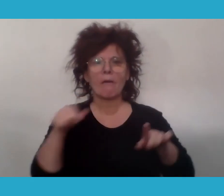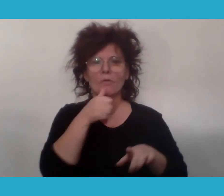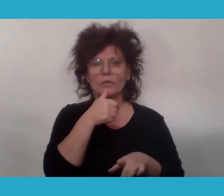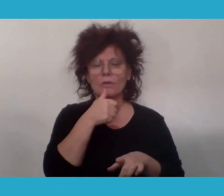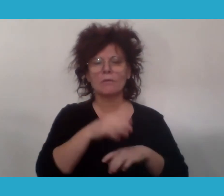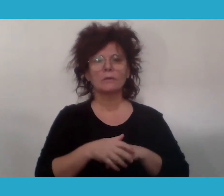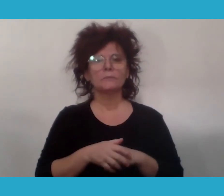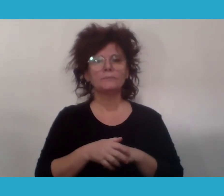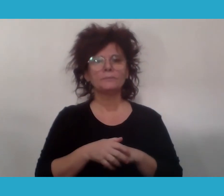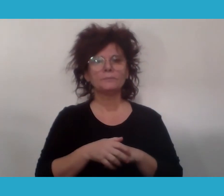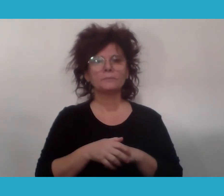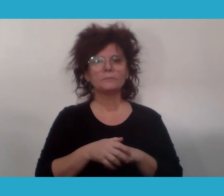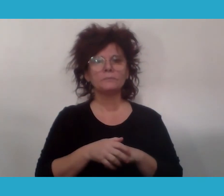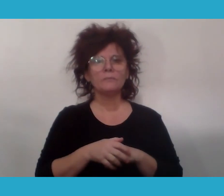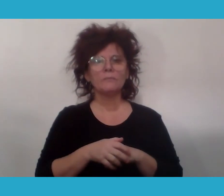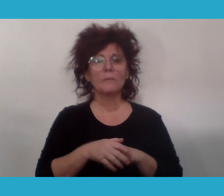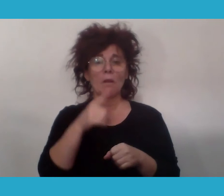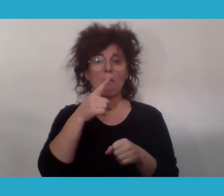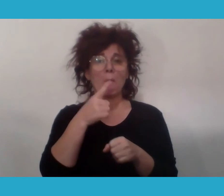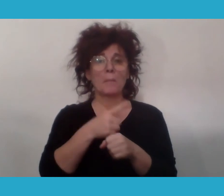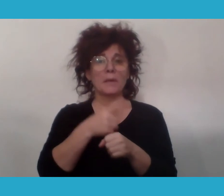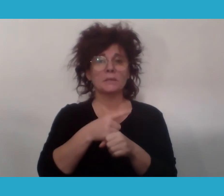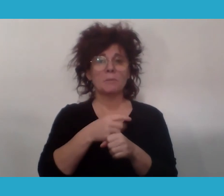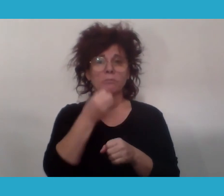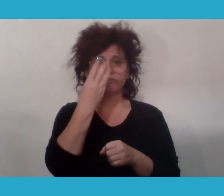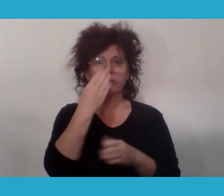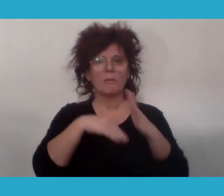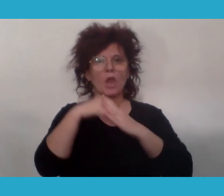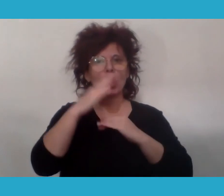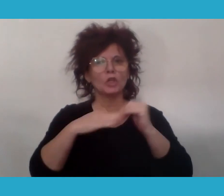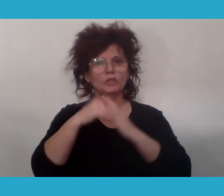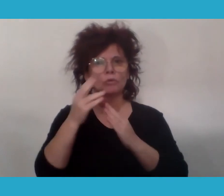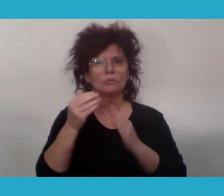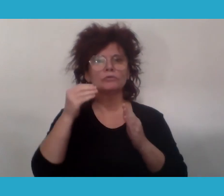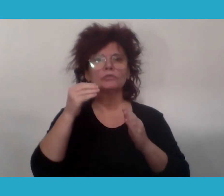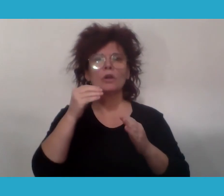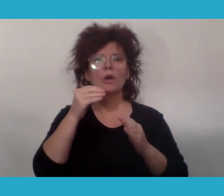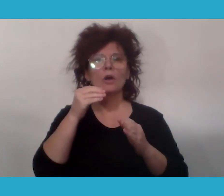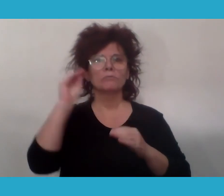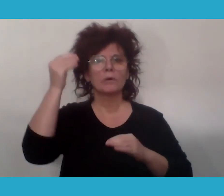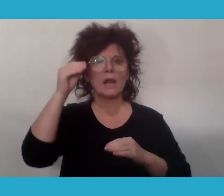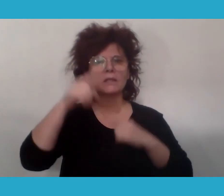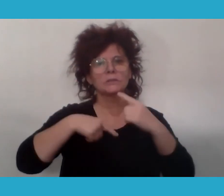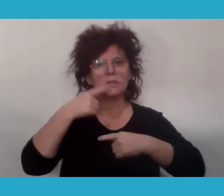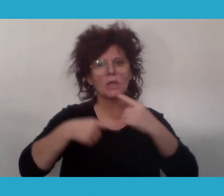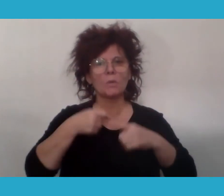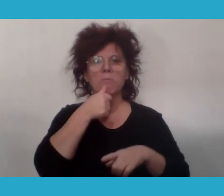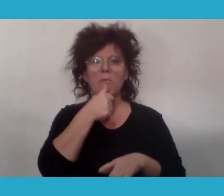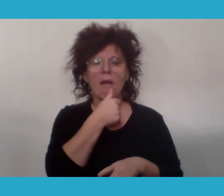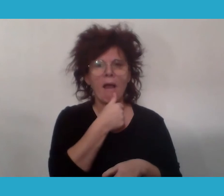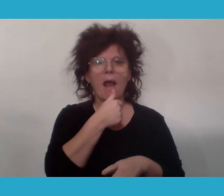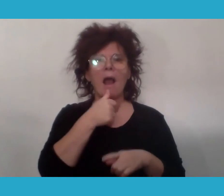y del Valle de Punilla. Aplicando los principios de bioconstrucción, de compostaje de residuos, recogimiento de